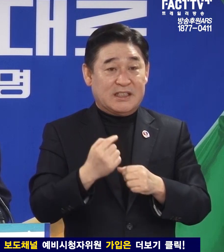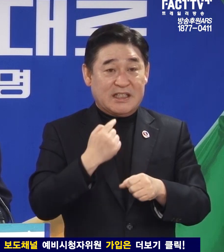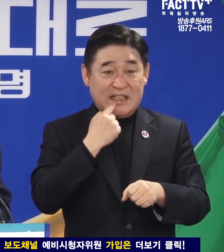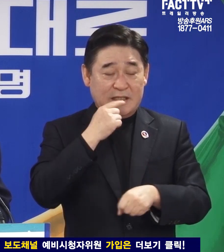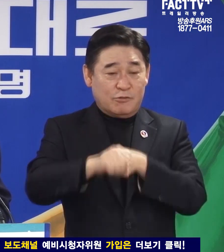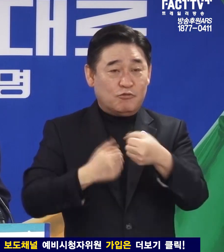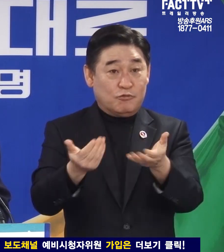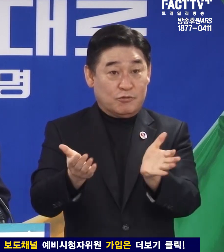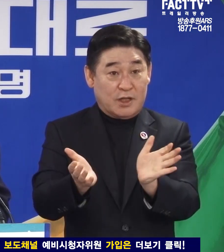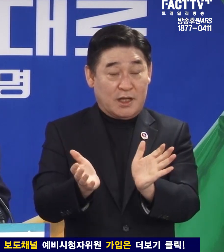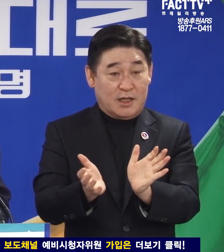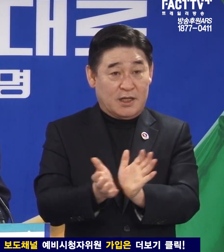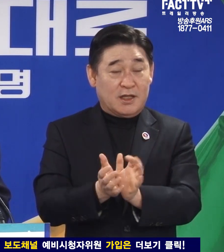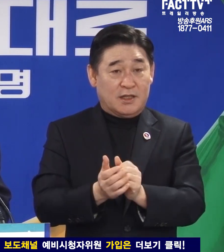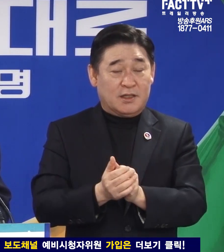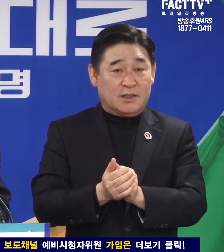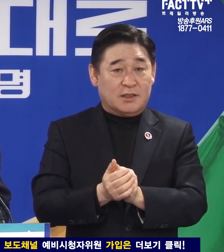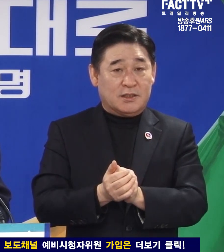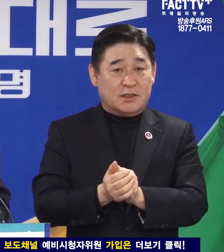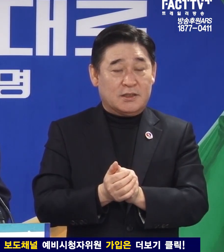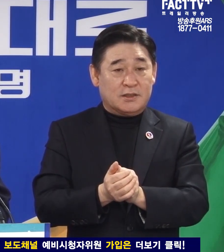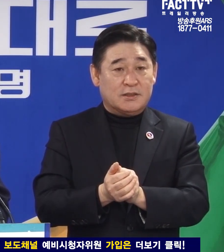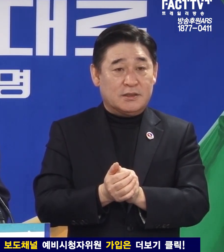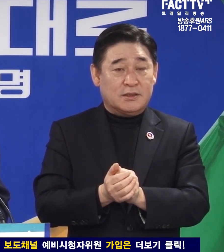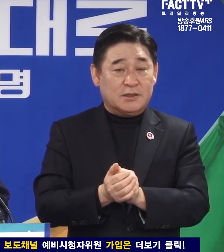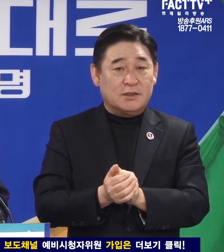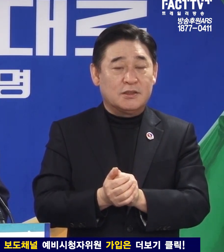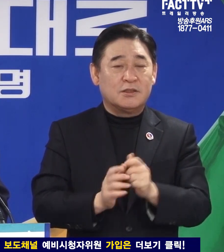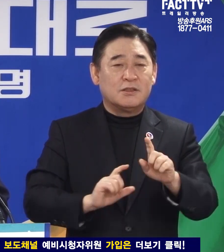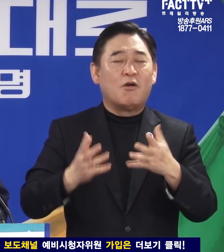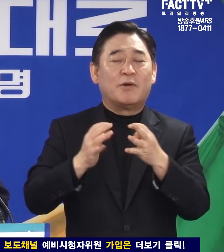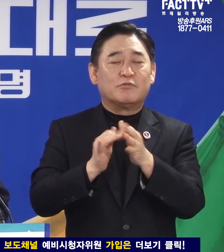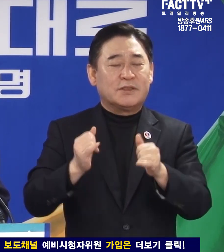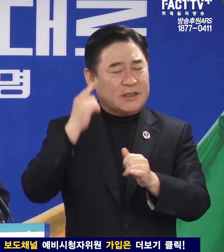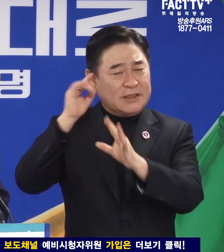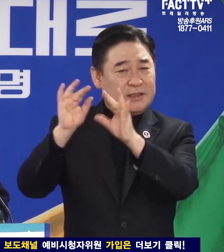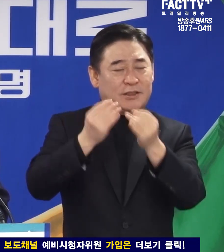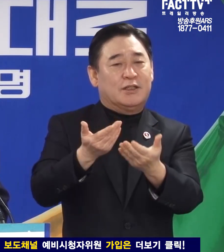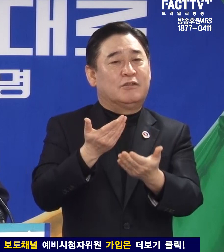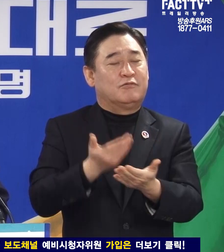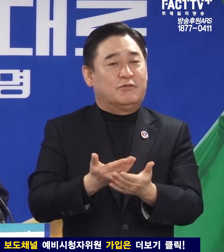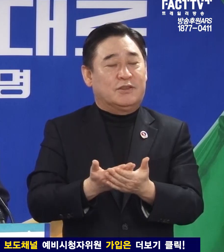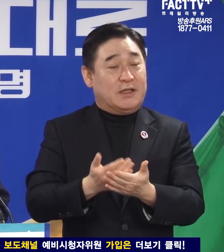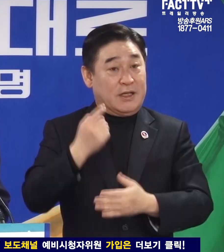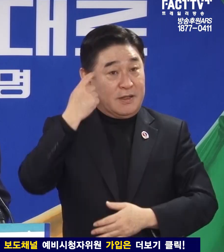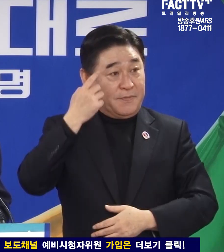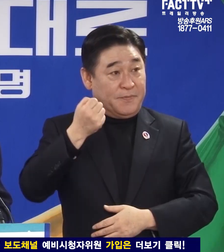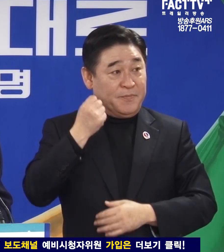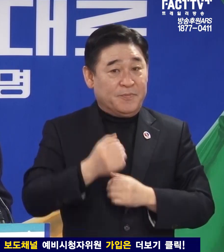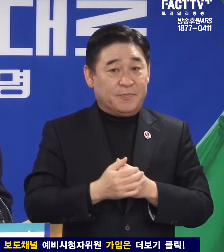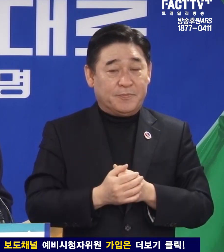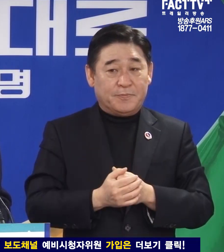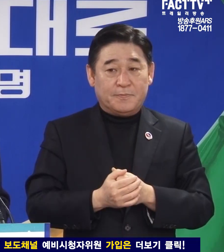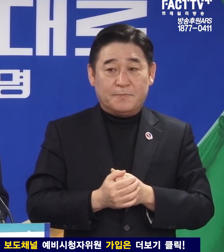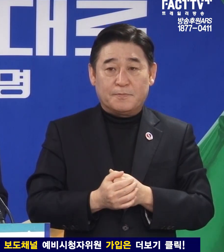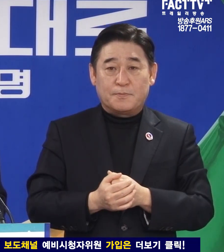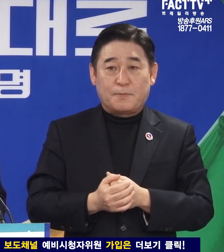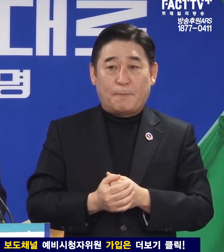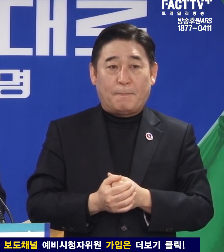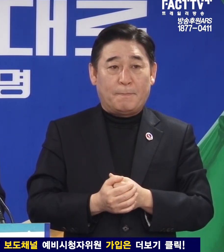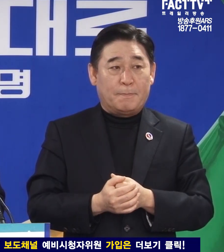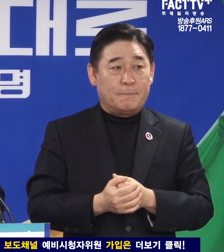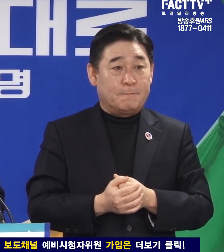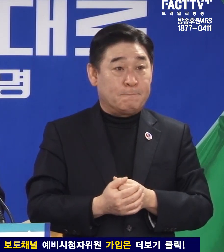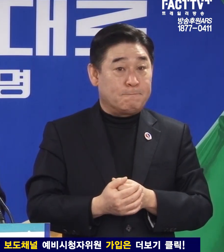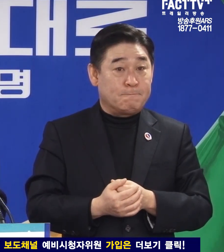더불어민주당의 이 시도를 더 많은 국민들이 지지할 것이다. 저는 그렇게 생각합니다.